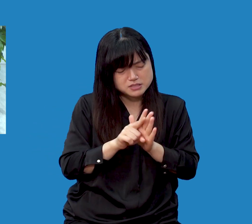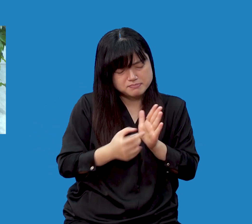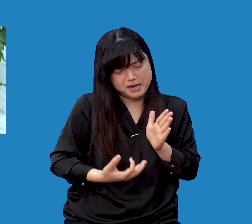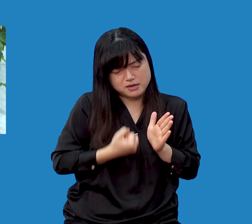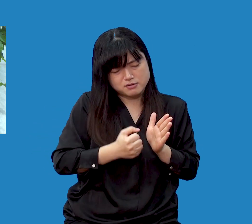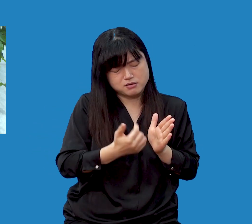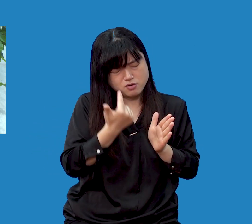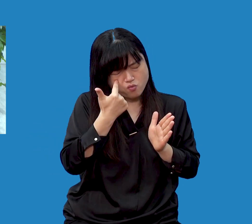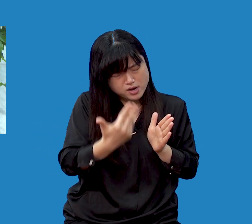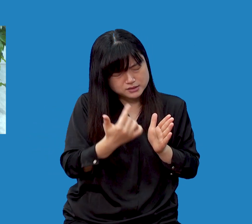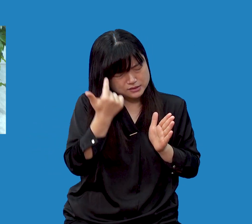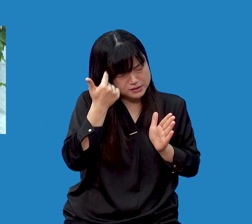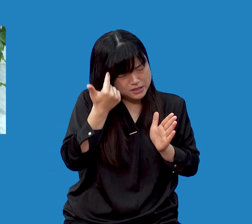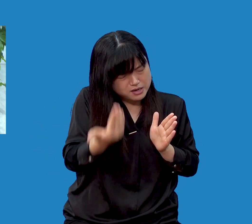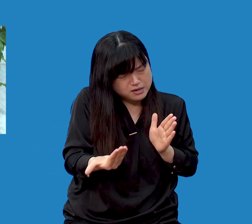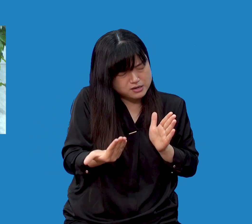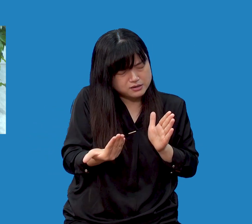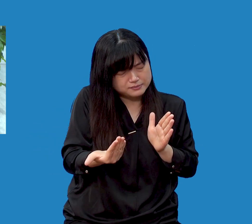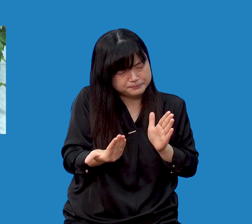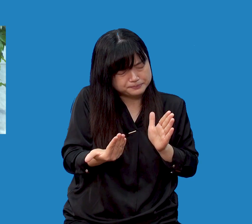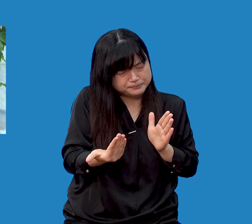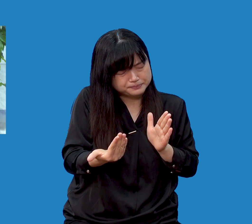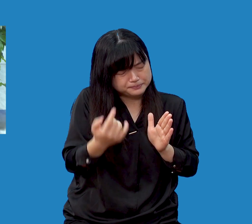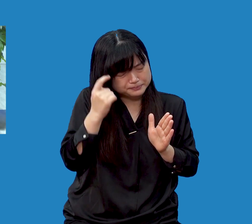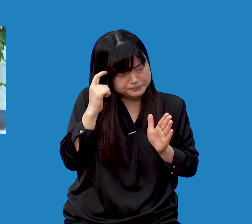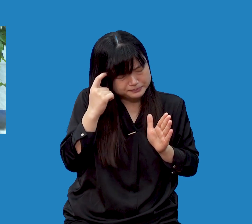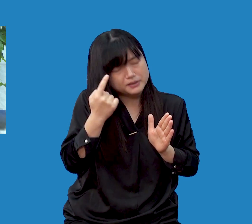가지고 있는 사람인가?